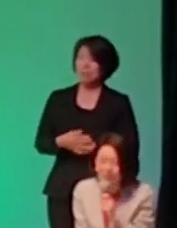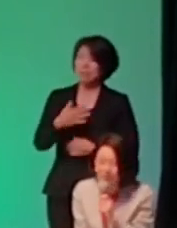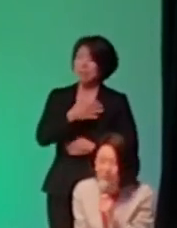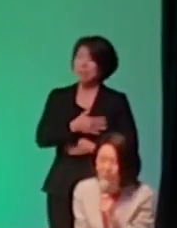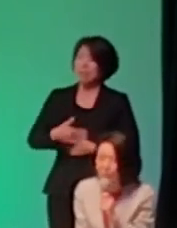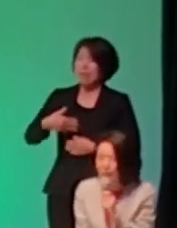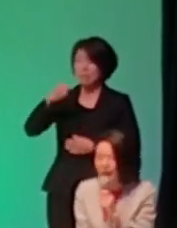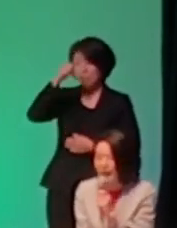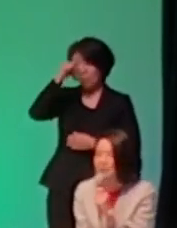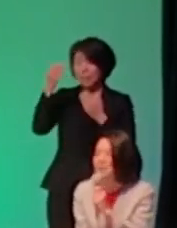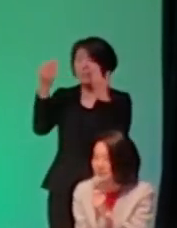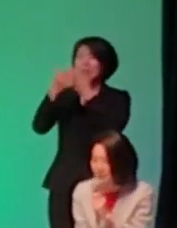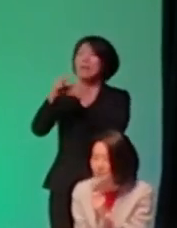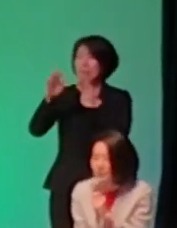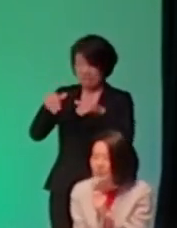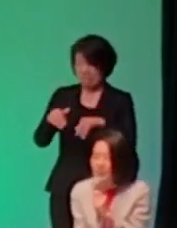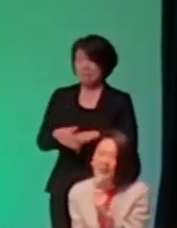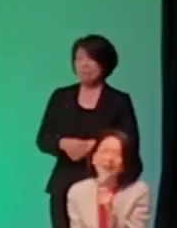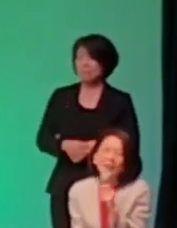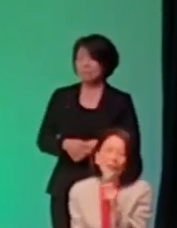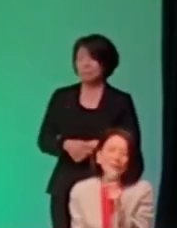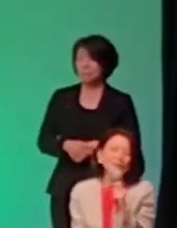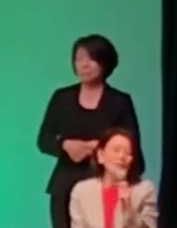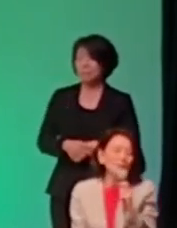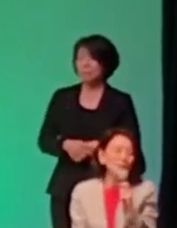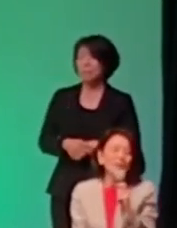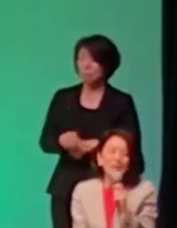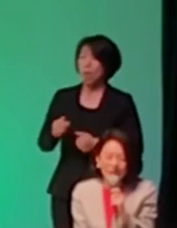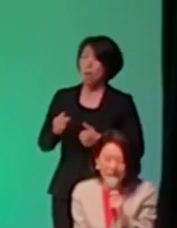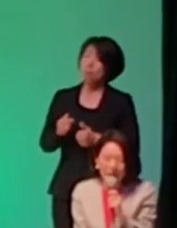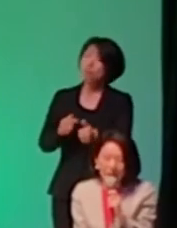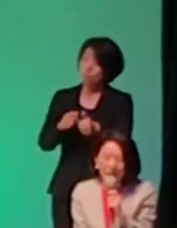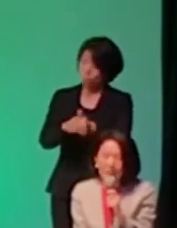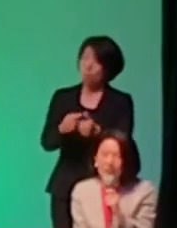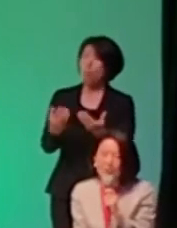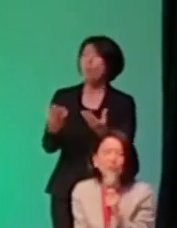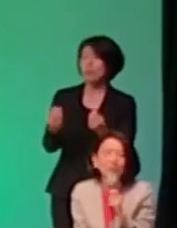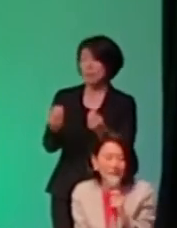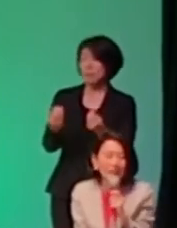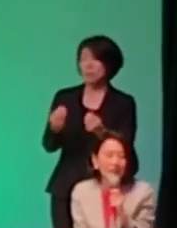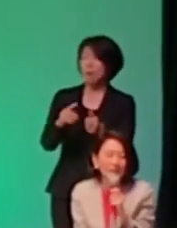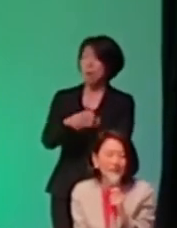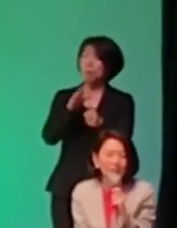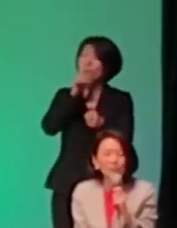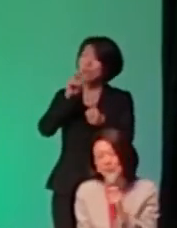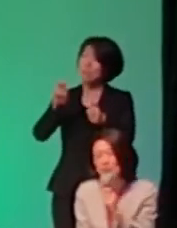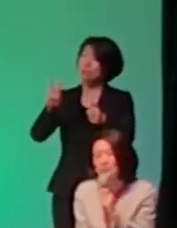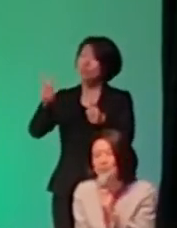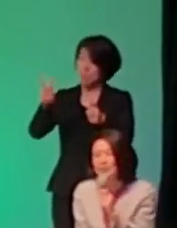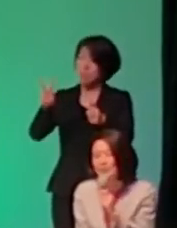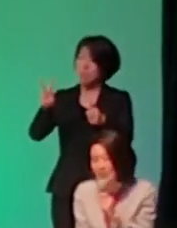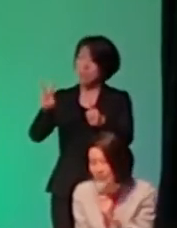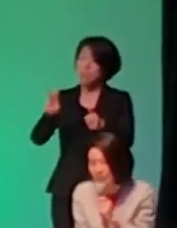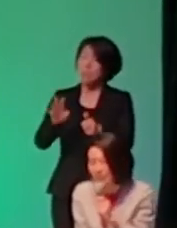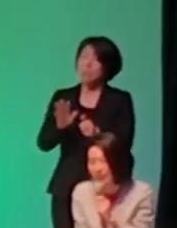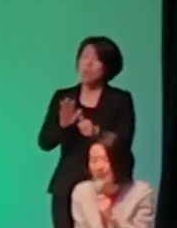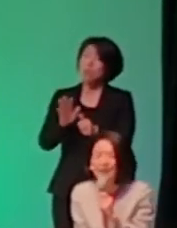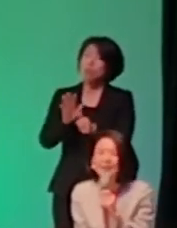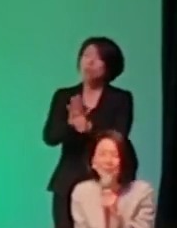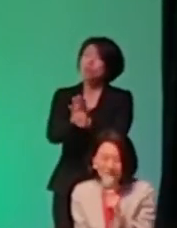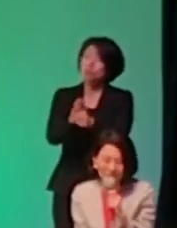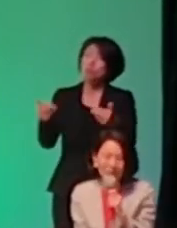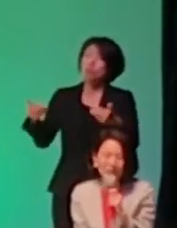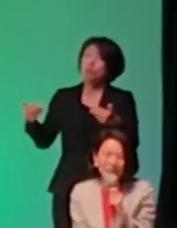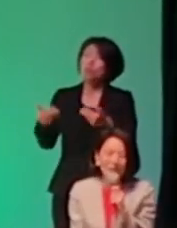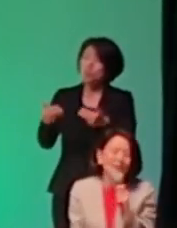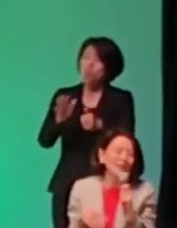調崩してしまうということがありました。で、これ息子も同じで、今22歳なんですが、就労支援 B 型の作業所で働